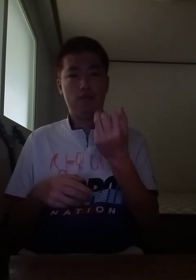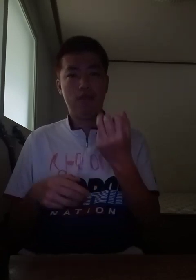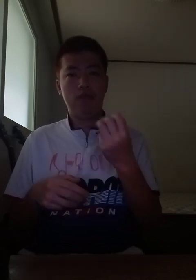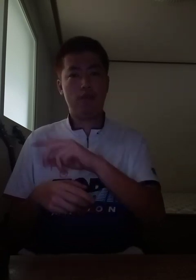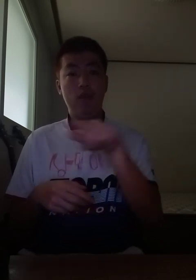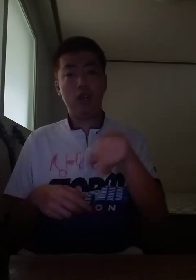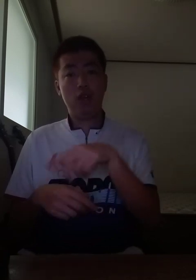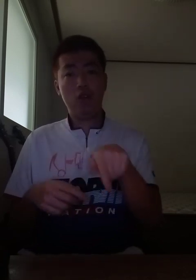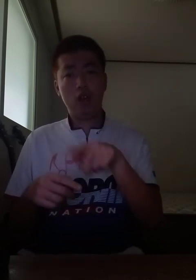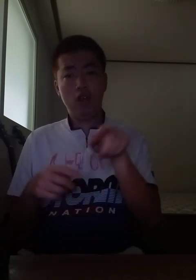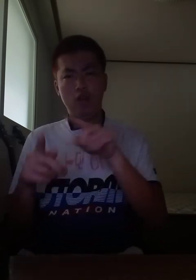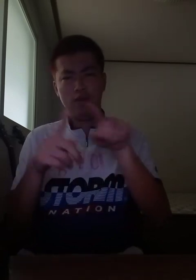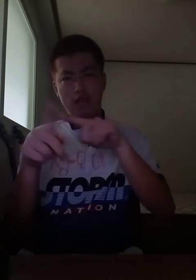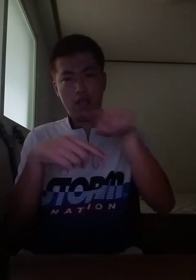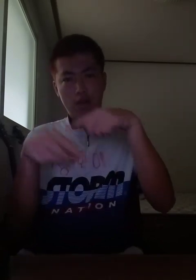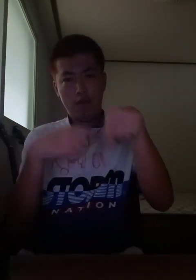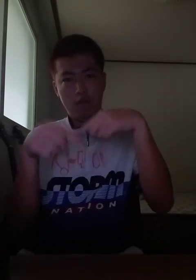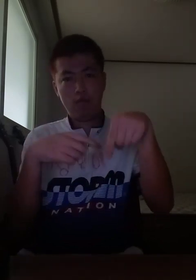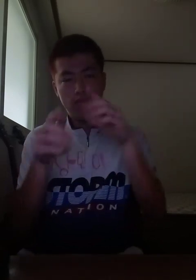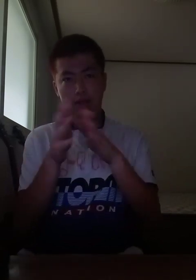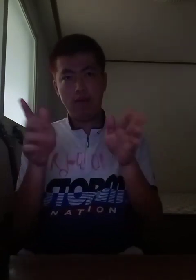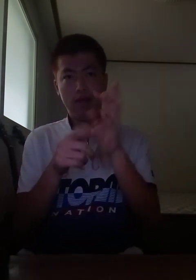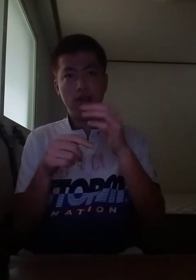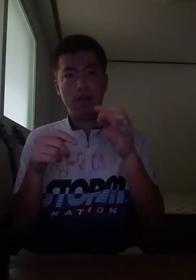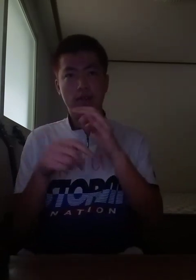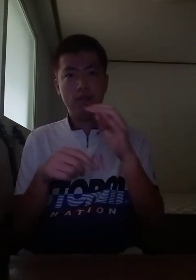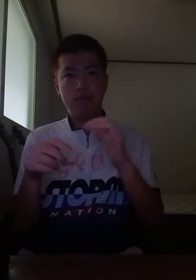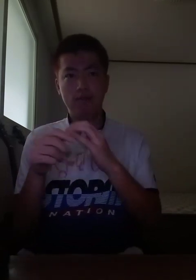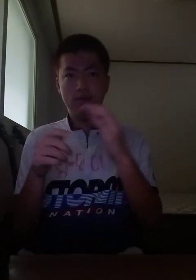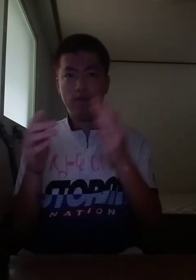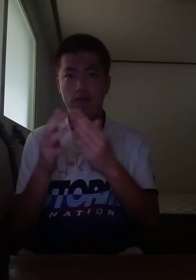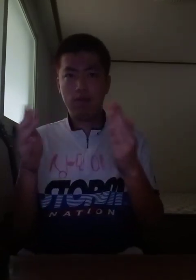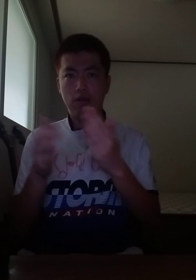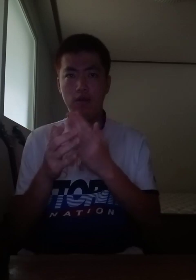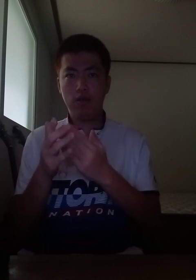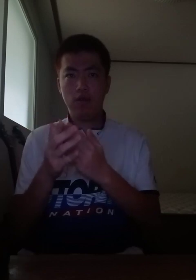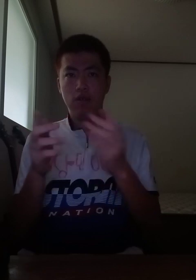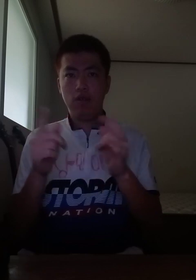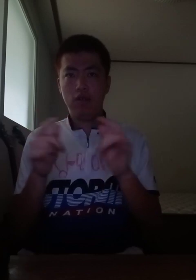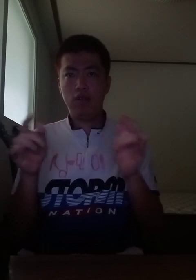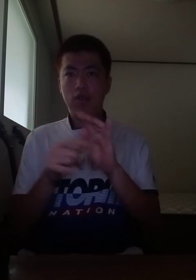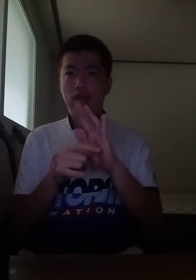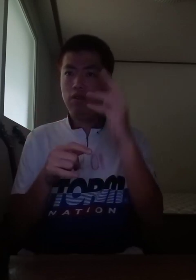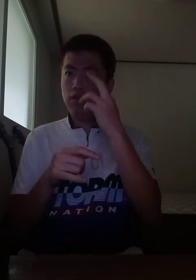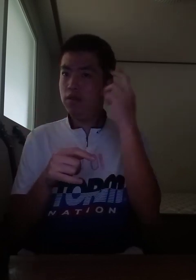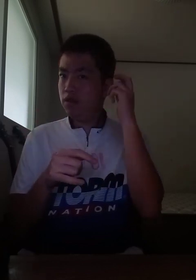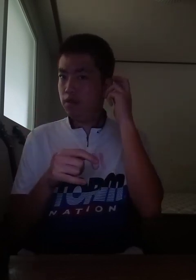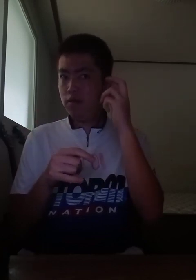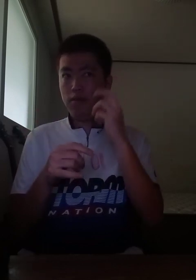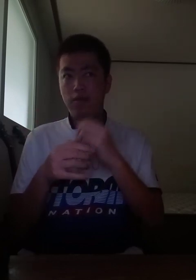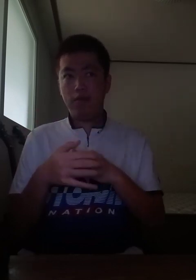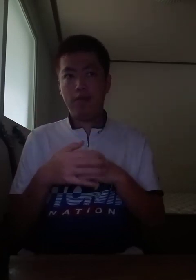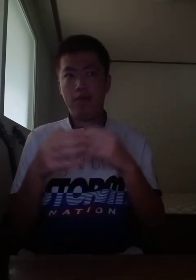과거엔 사이렌과 경광등만 작동했지만 이제는 벨만 눌러도 자동으로 신고돼 경찰과 통화할 수 있고 순찰차도